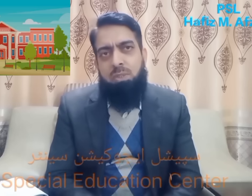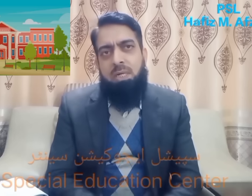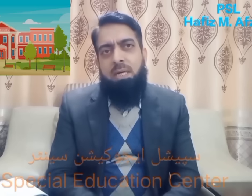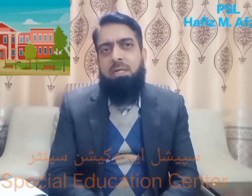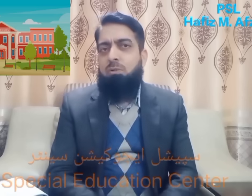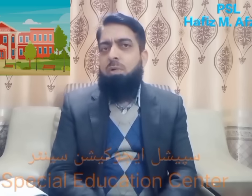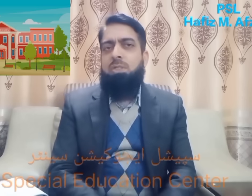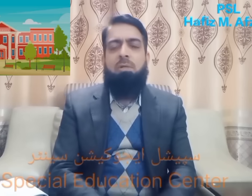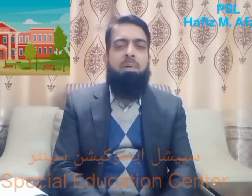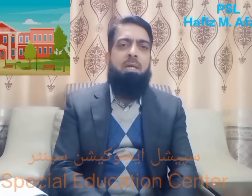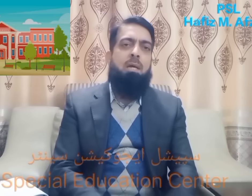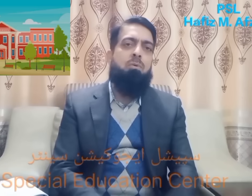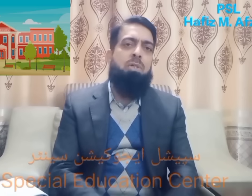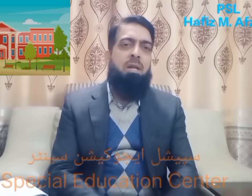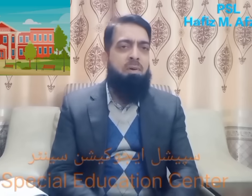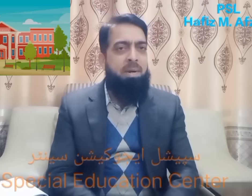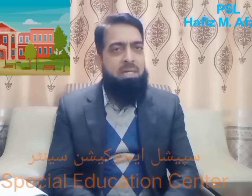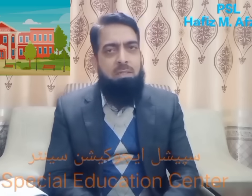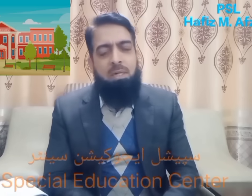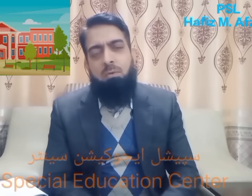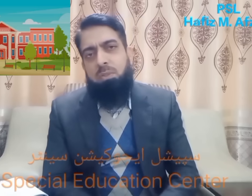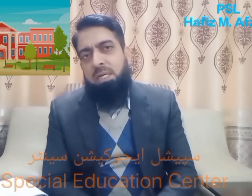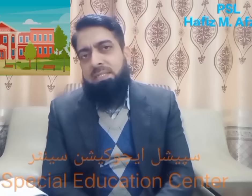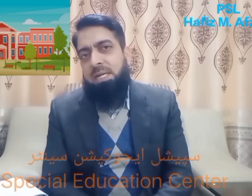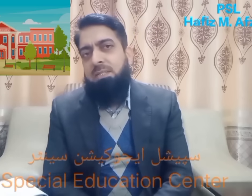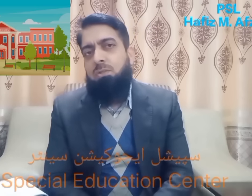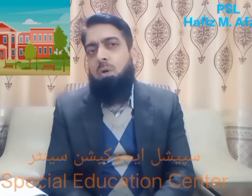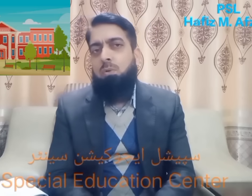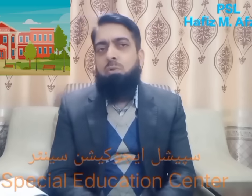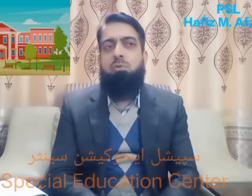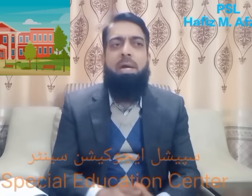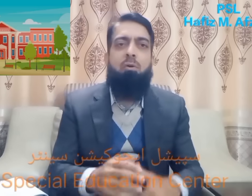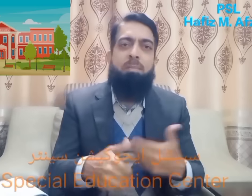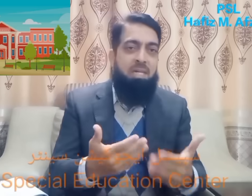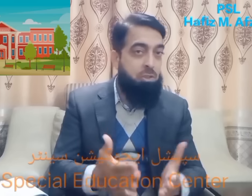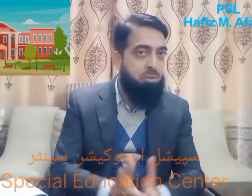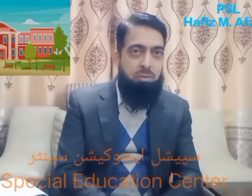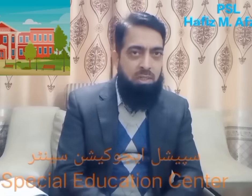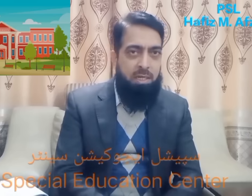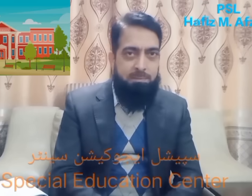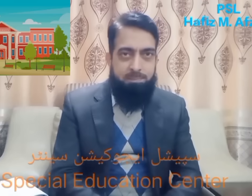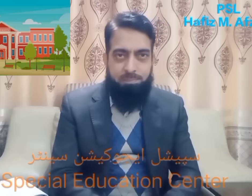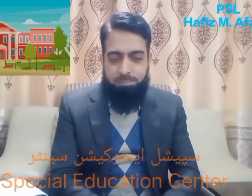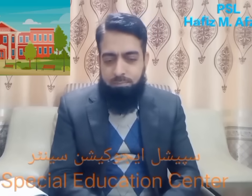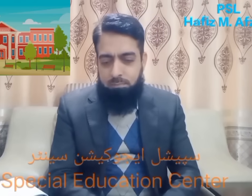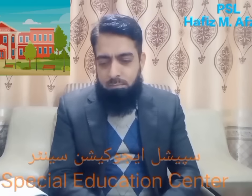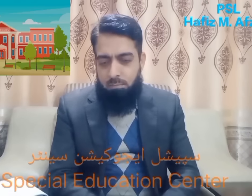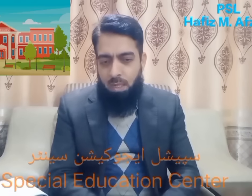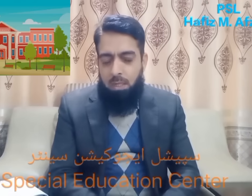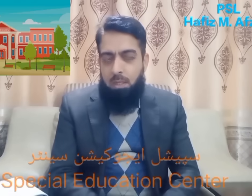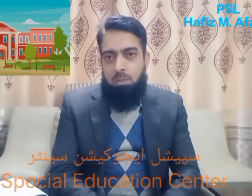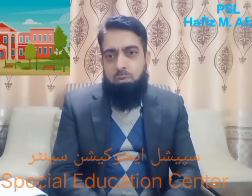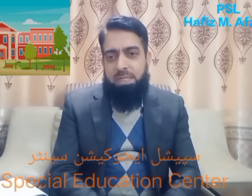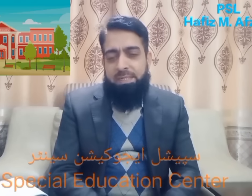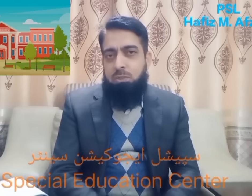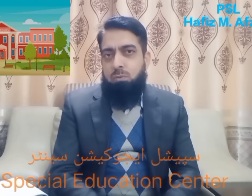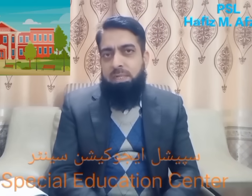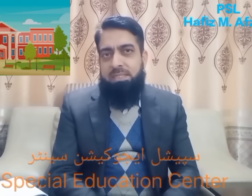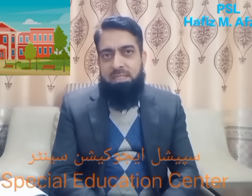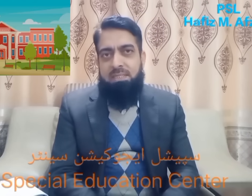चुके हैं इंट्रोडक्शन में कि कुछ अल्फाबेटिकल होते हैं साइंस और कुछ जो है नॉमिनेशंस होती हैं। तो सेंटर चूंकि सी